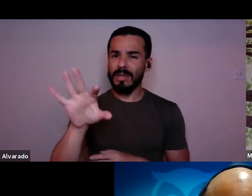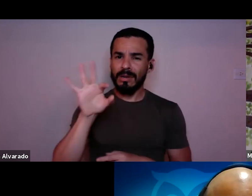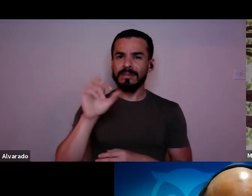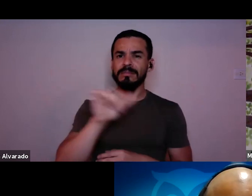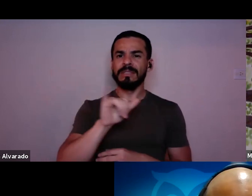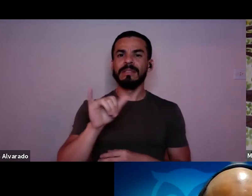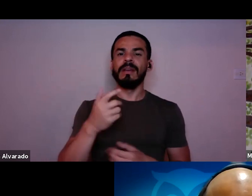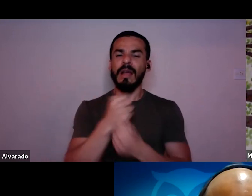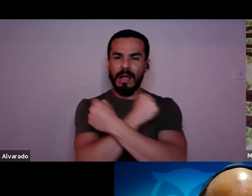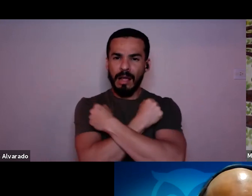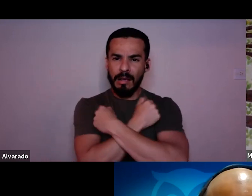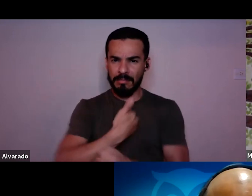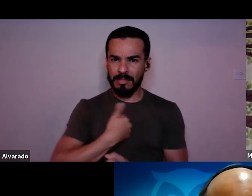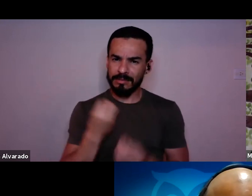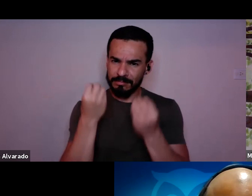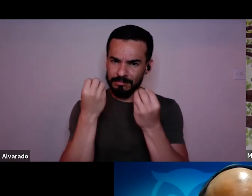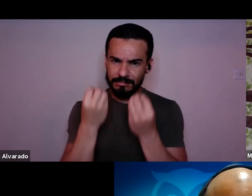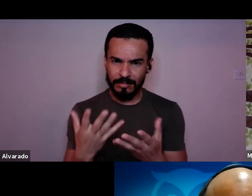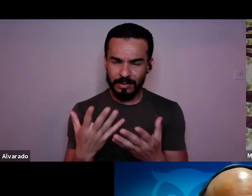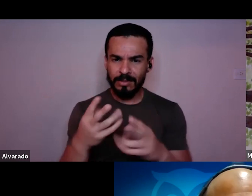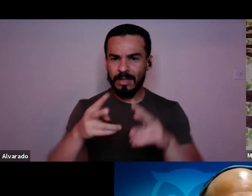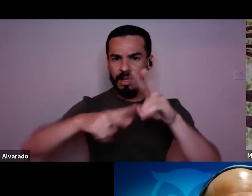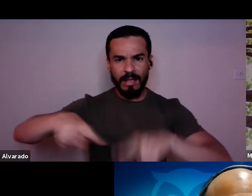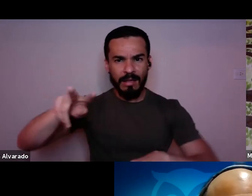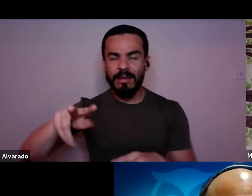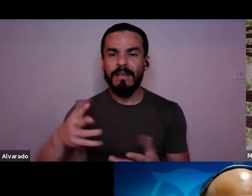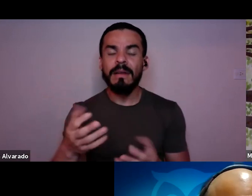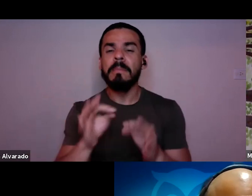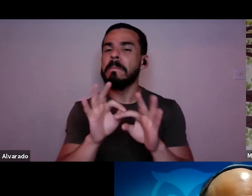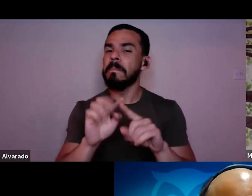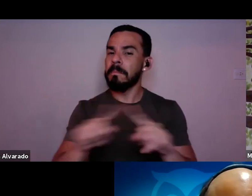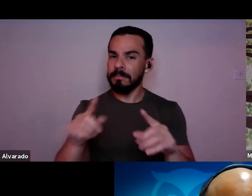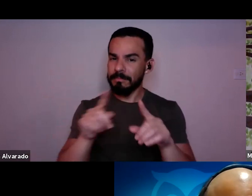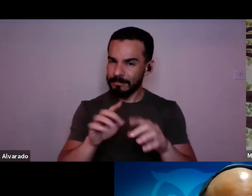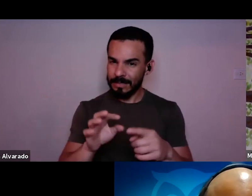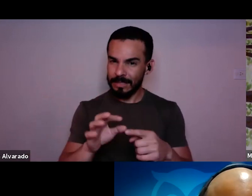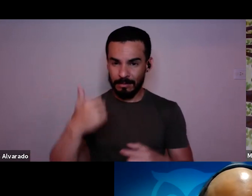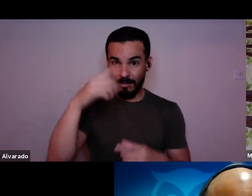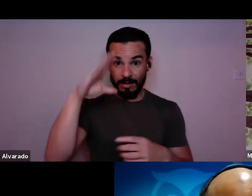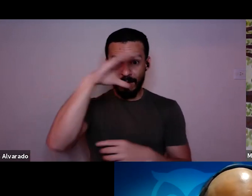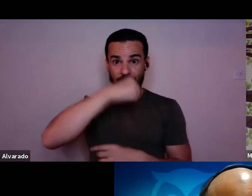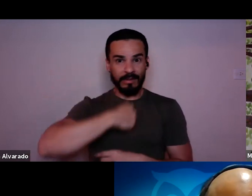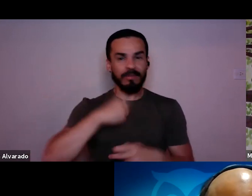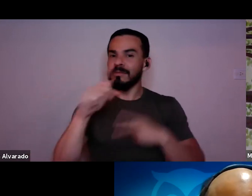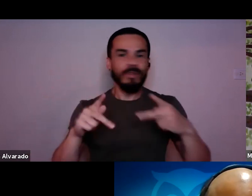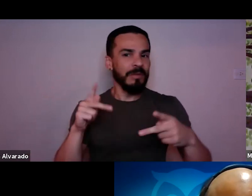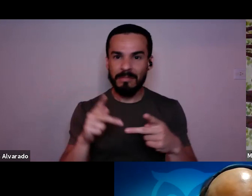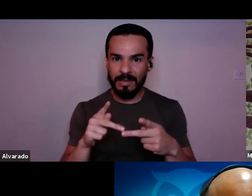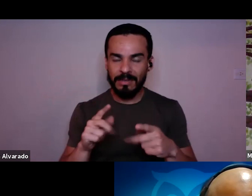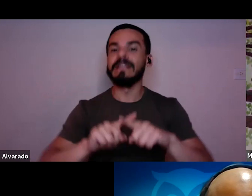amarse muchísimo a validarse pero sobre todo reconocerse imperfectos y